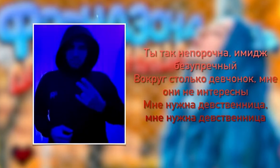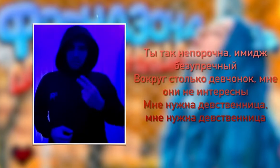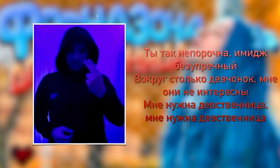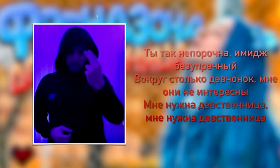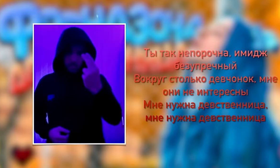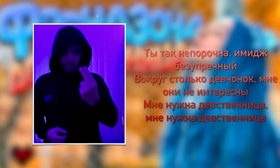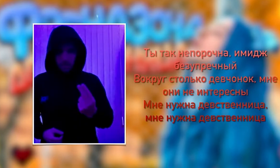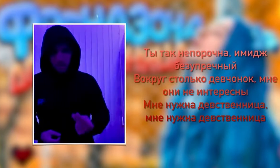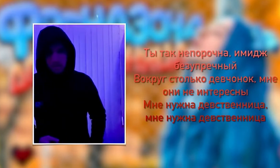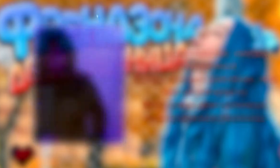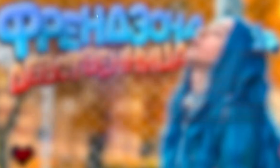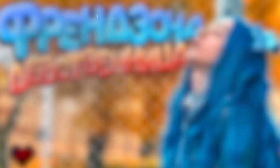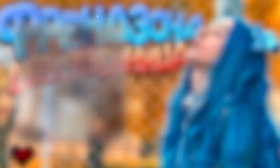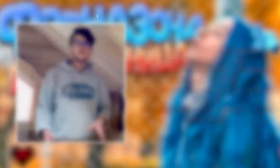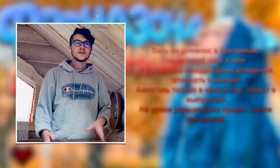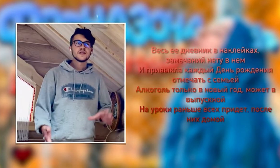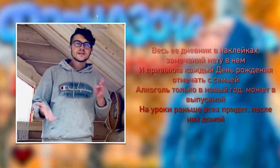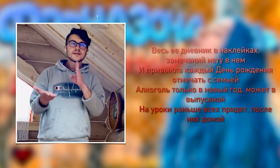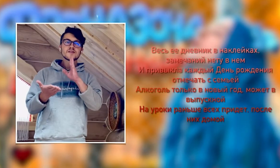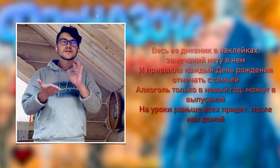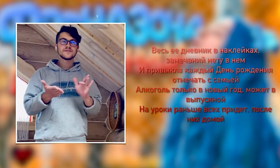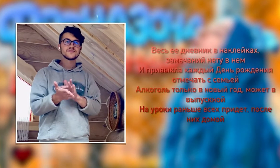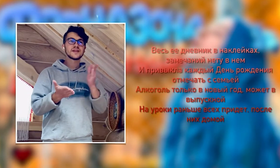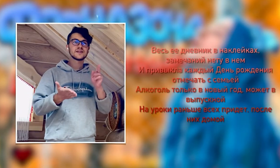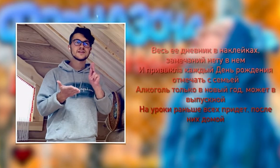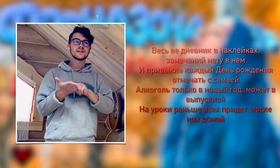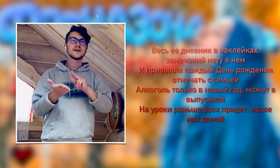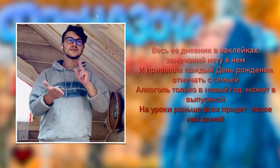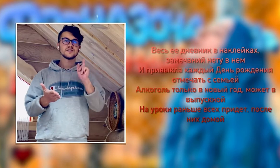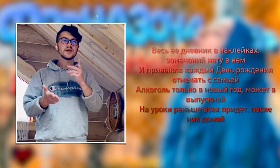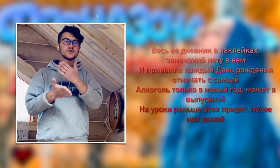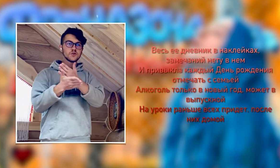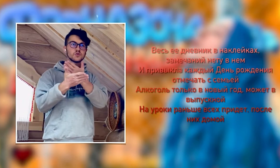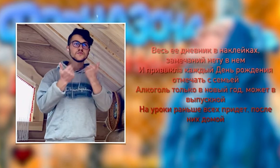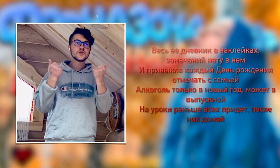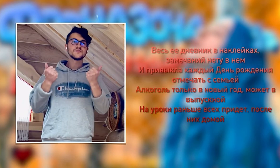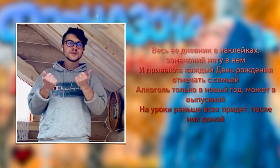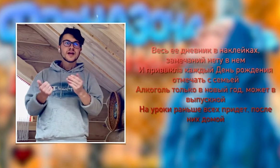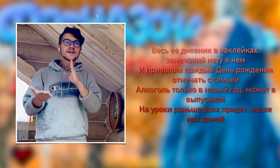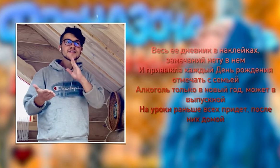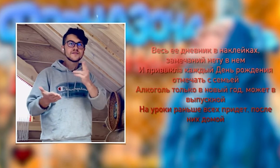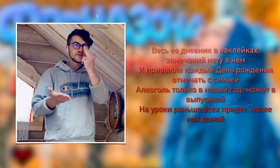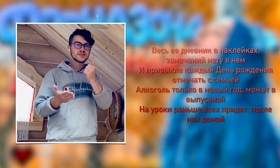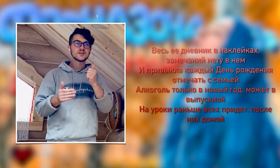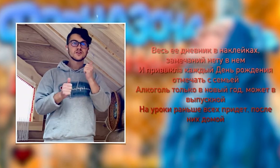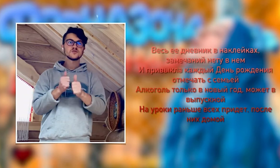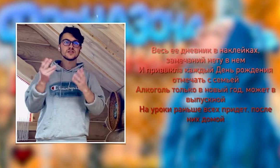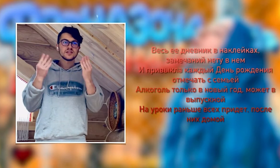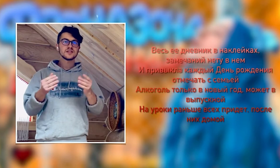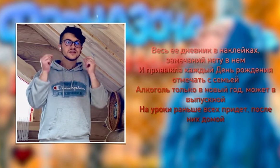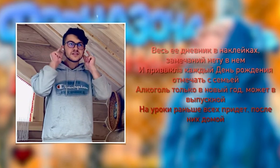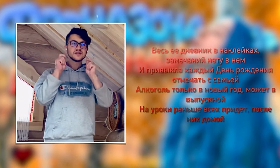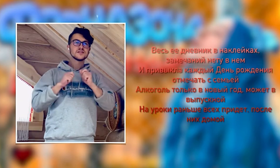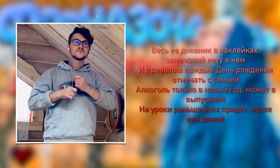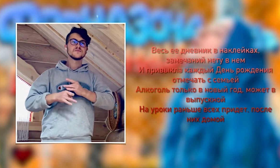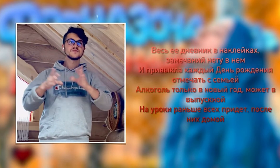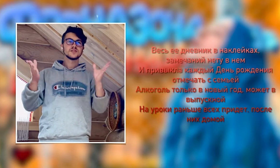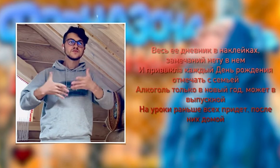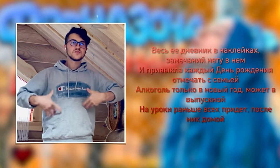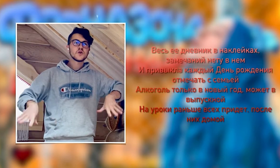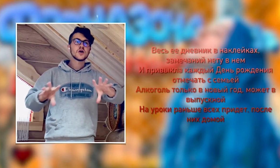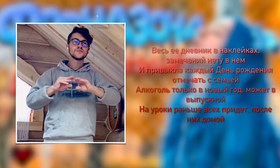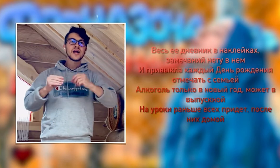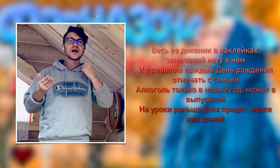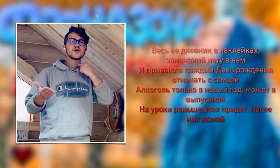нужна девственница. Весь ее дневник на клейках, замечаний нету в нем. И привыкла каждый